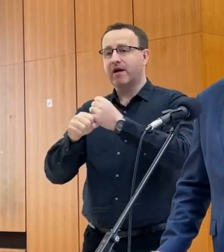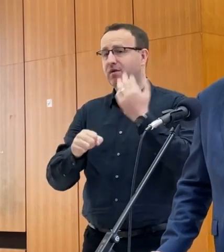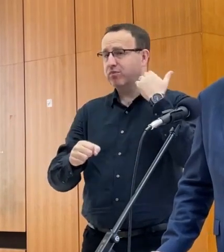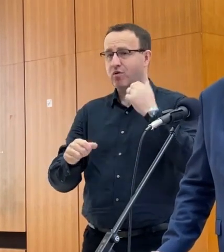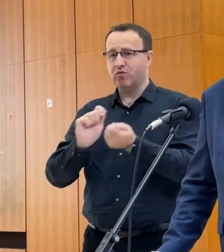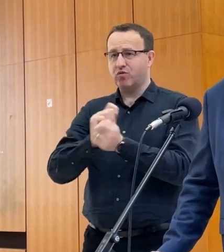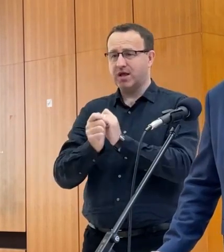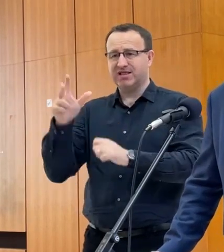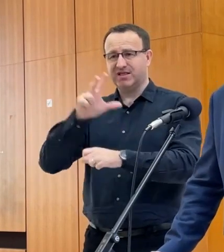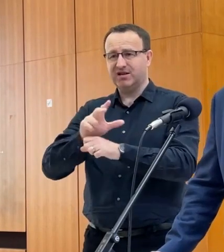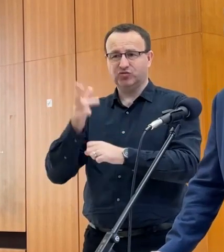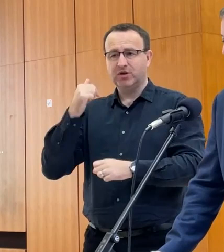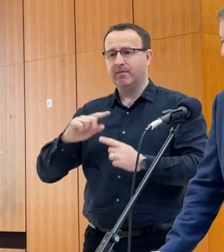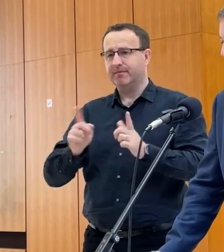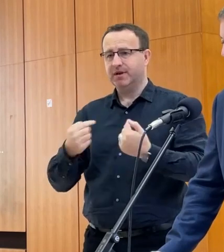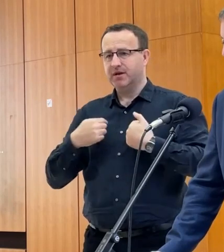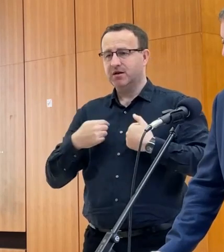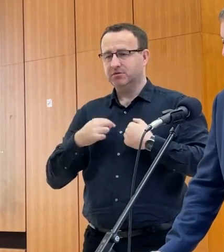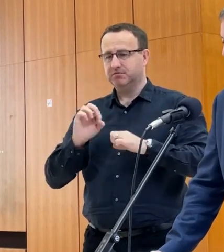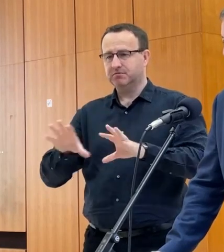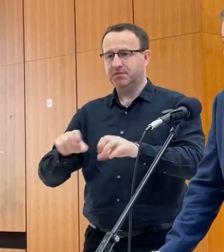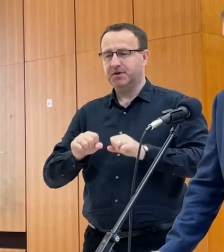pred 3 týždňami, pre nás je priateľný.